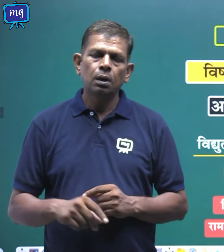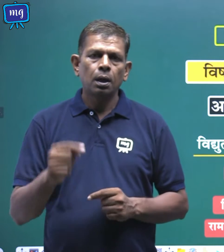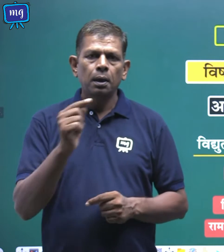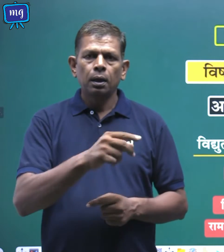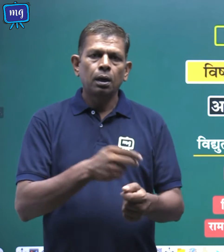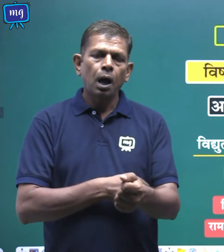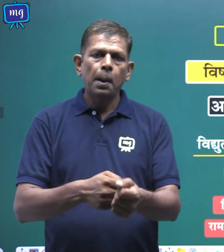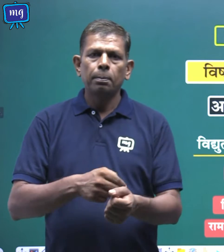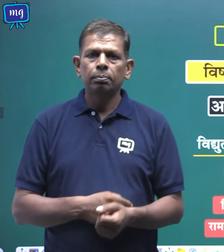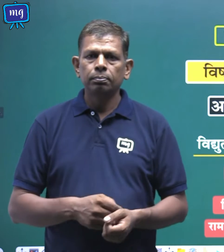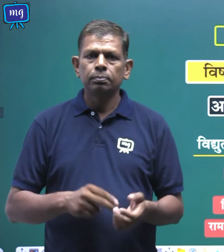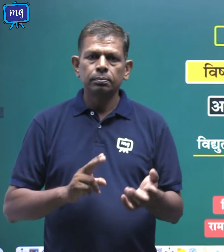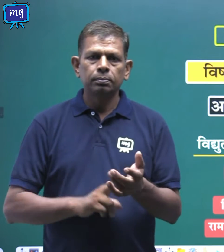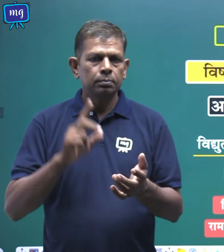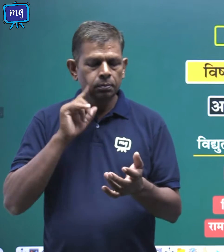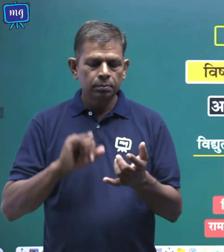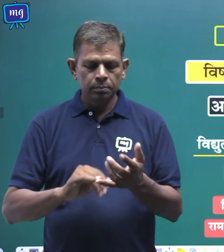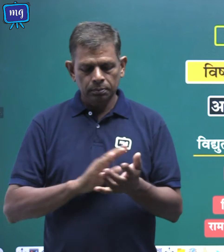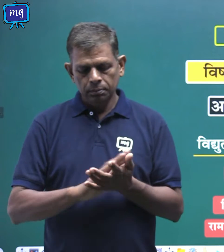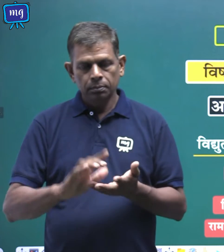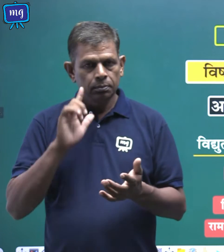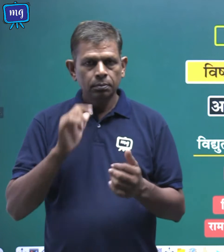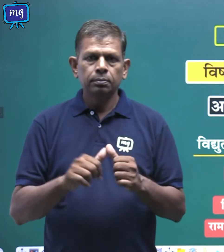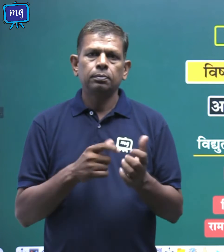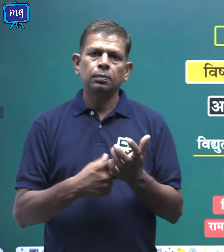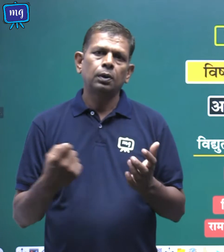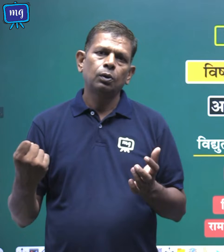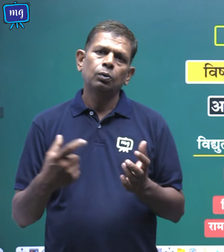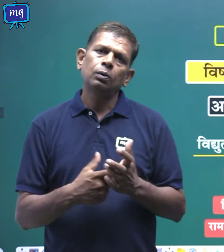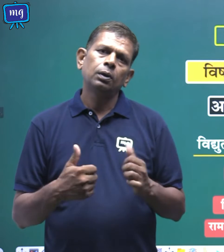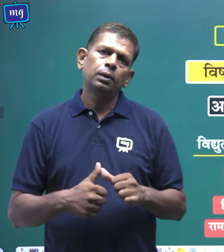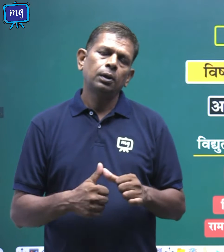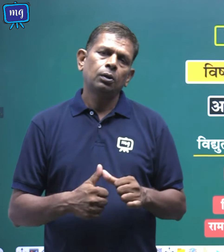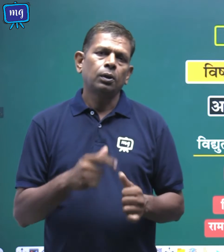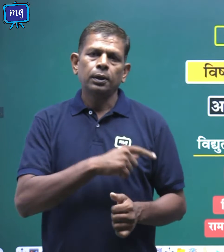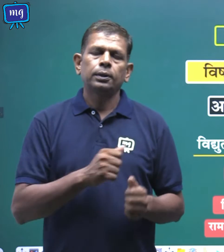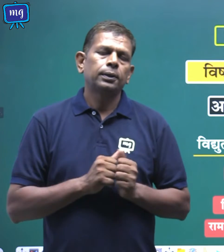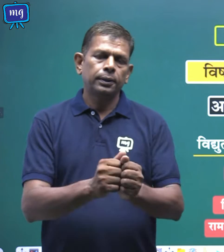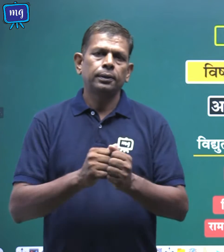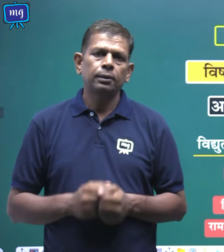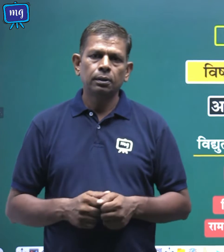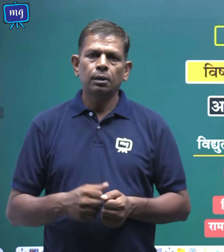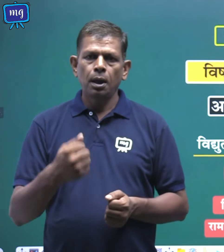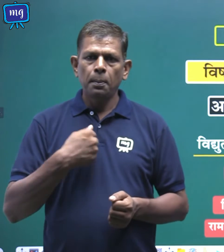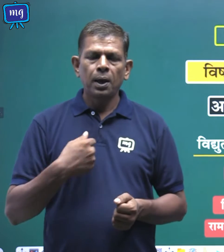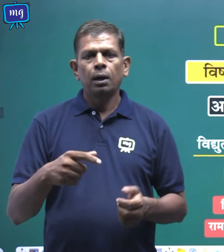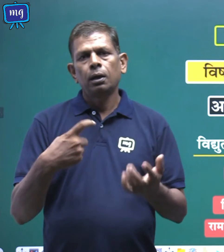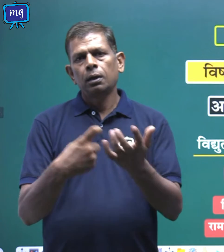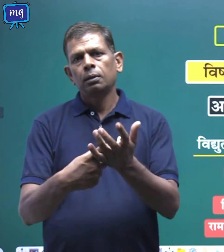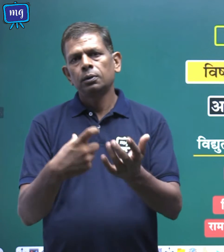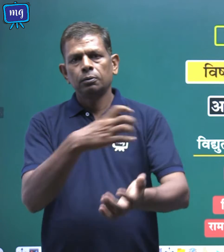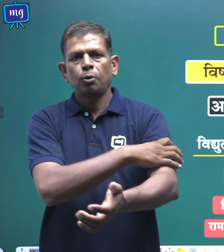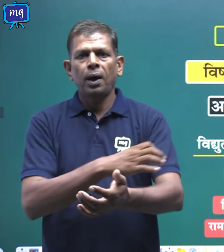मेरा नाम निशी अरोड़ा है और मेरे साथ हैं रामस्वरूप कुमार।